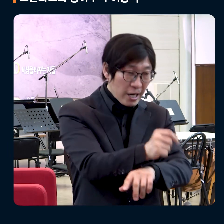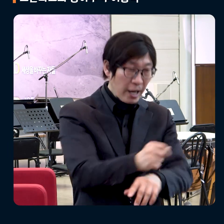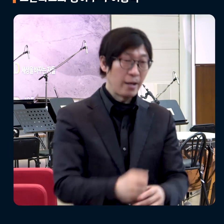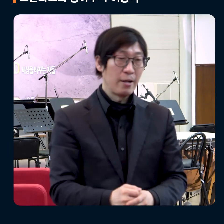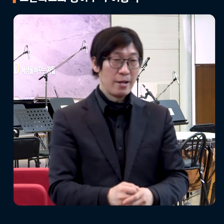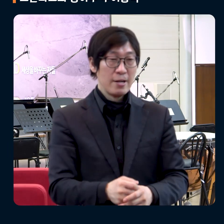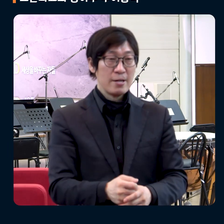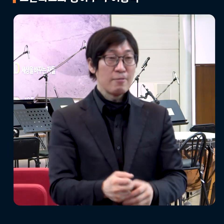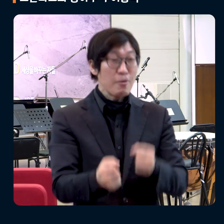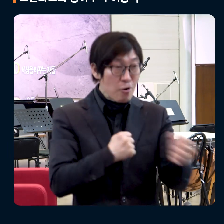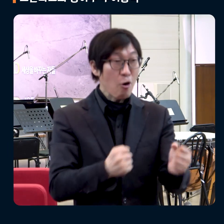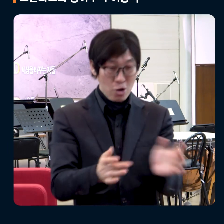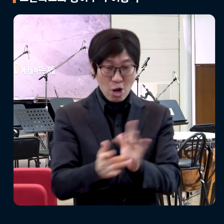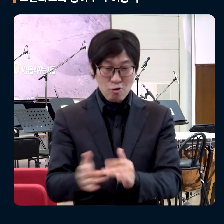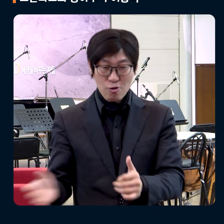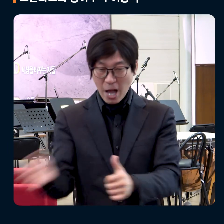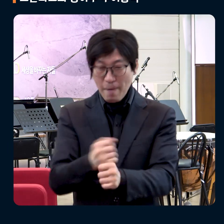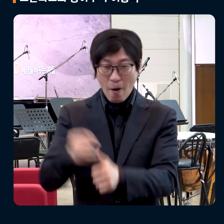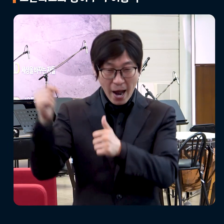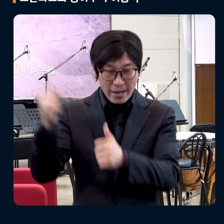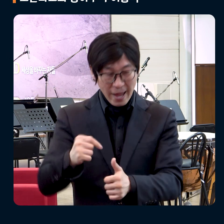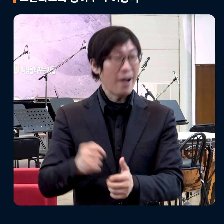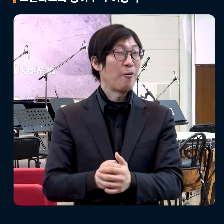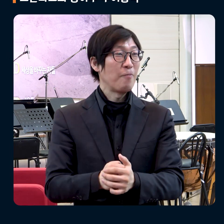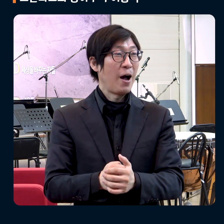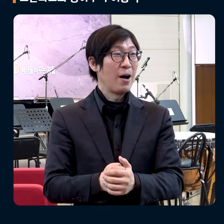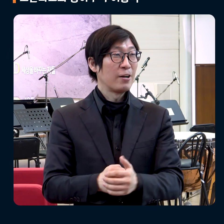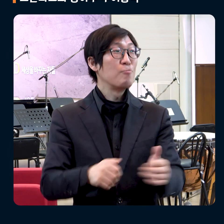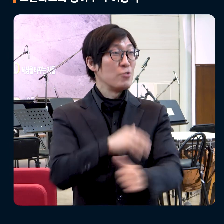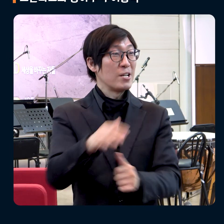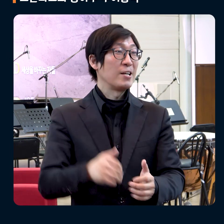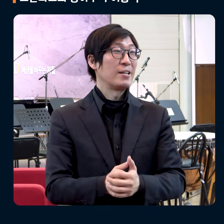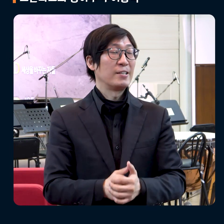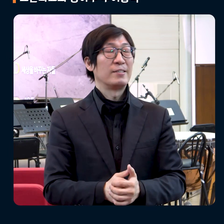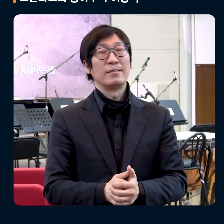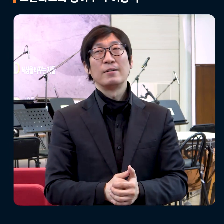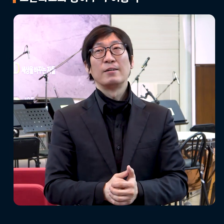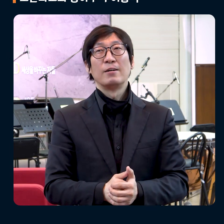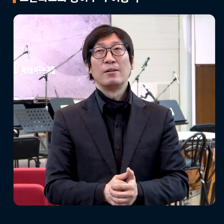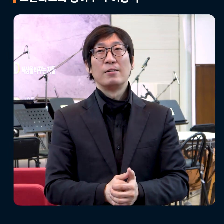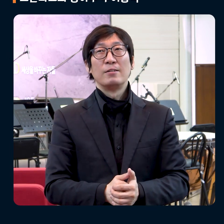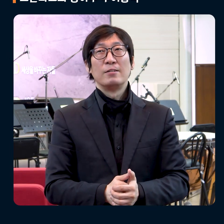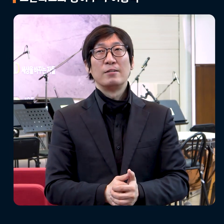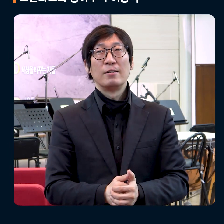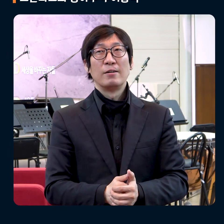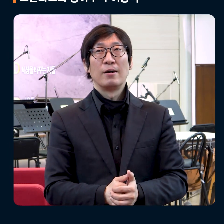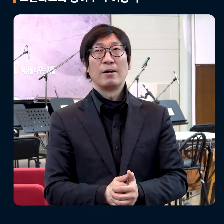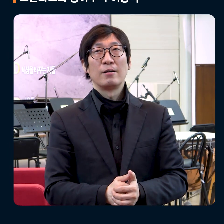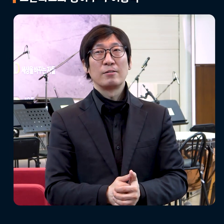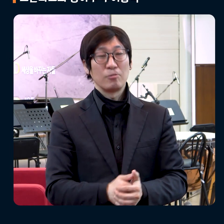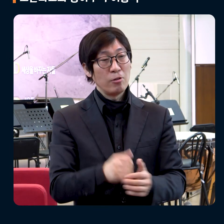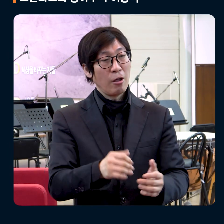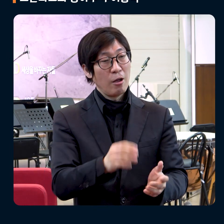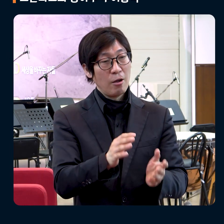씩 예수 당장 잡으러 가자. 이런 분위기가 분은 나고 화는 났지만, 너도 그렇게 혼은 냈지만 맞는 얘기잖아요. 그러니까